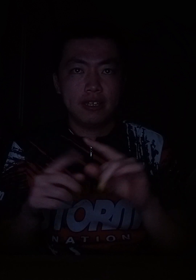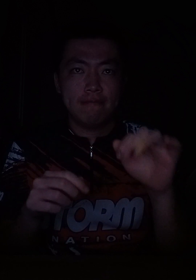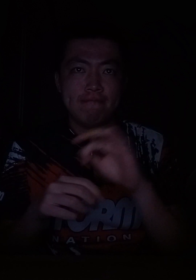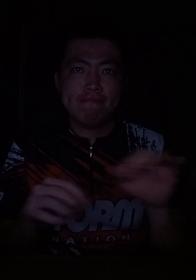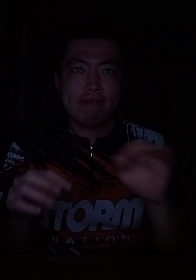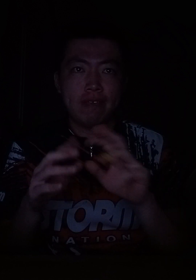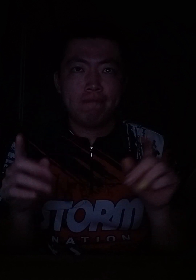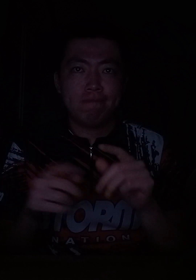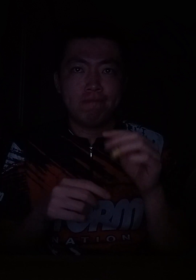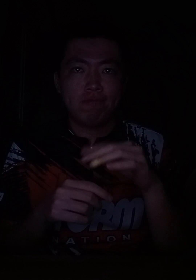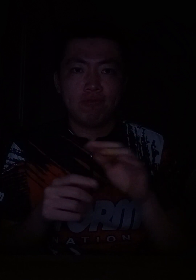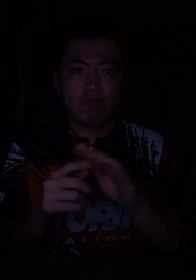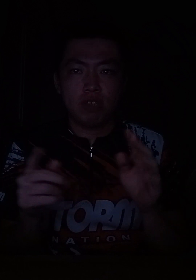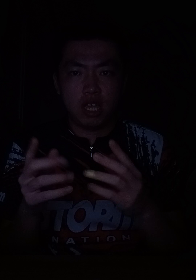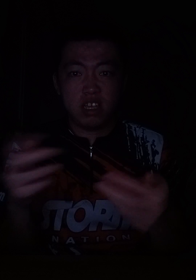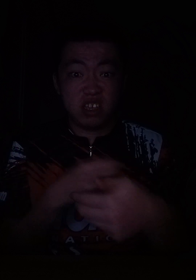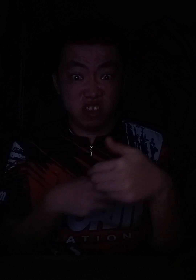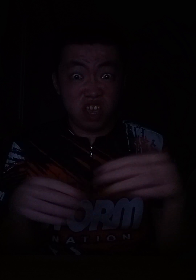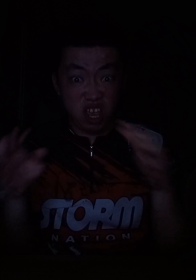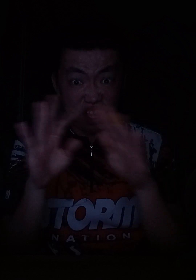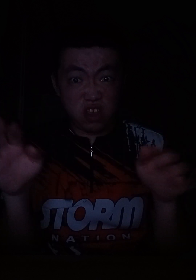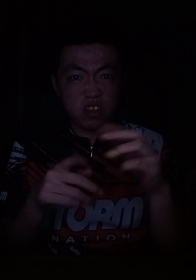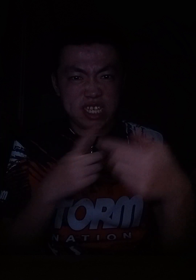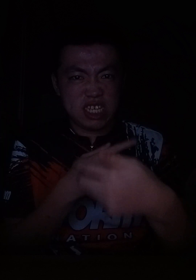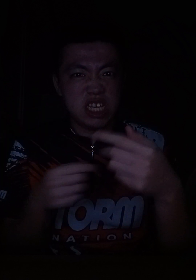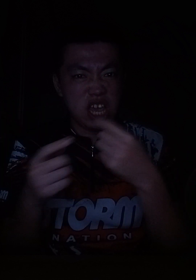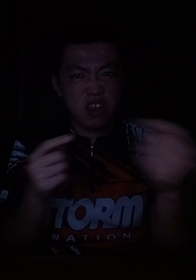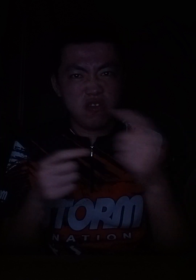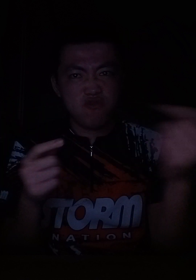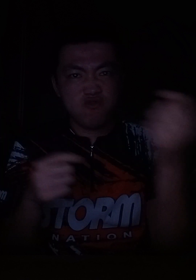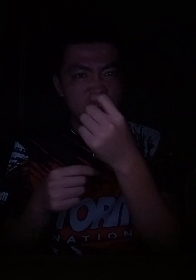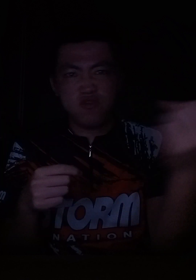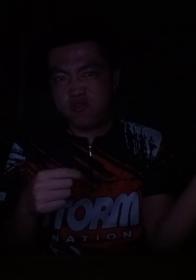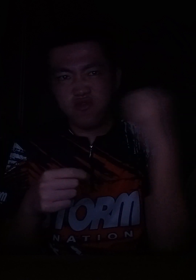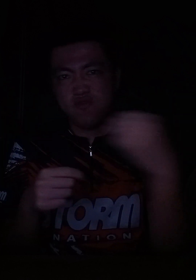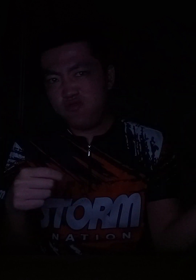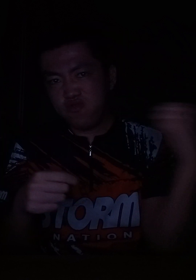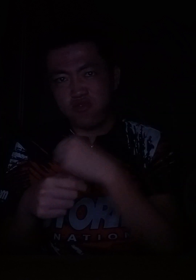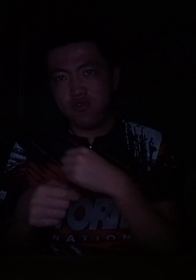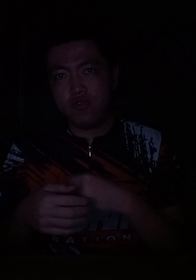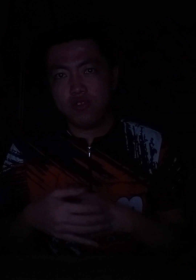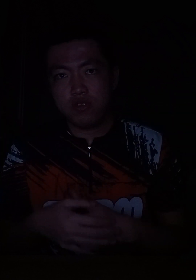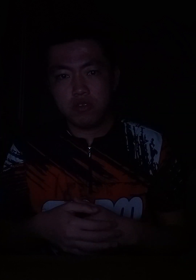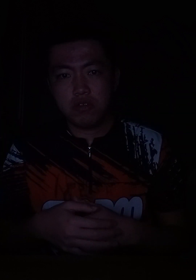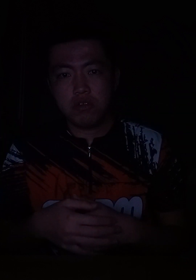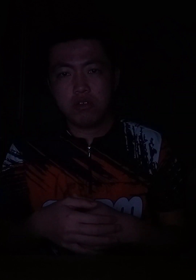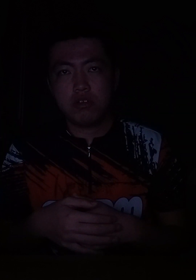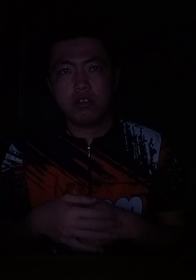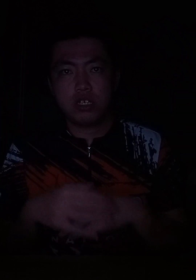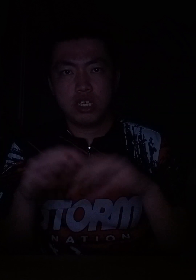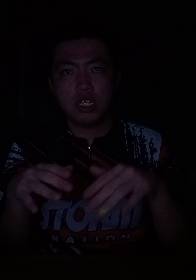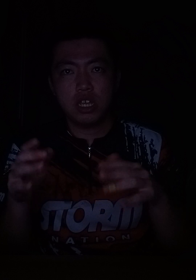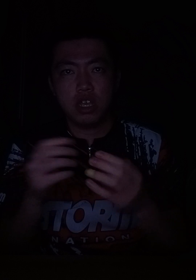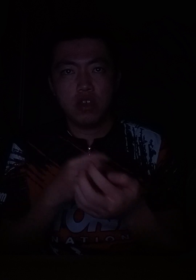여성 A씨가 달리던 열차 안에서 승객들을 향해 흉기를 휘둘렀습니다. 이 사건으로 60대